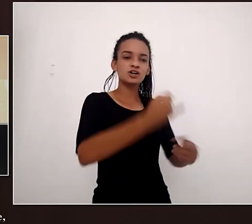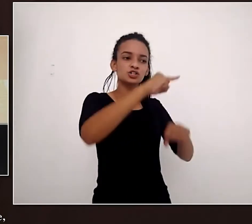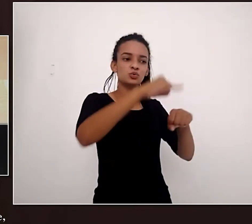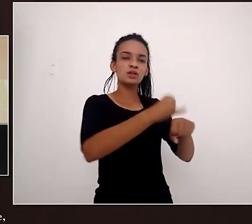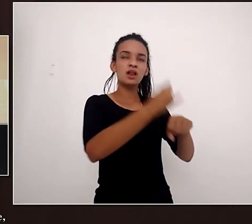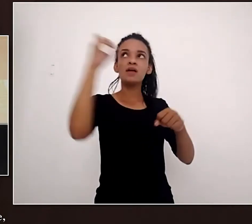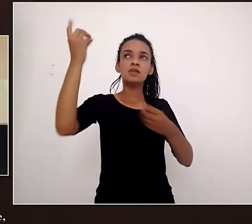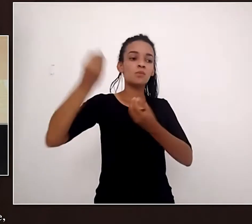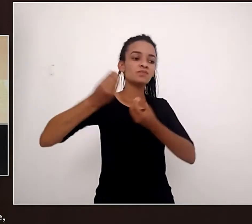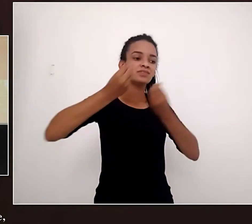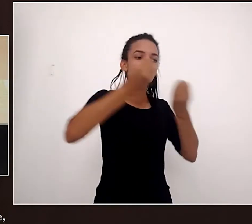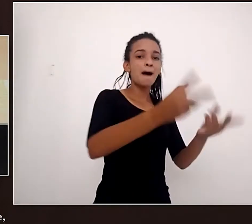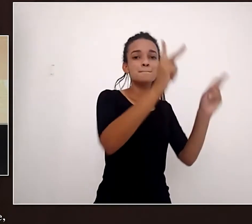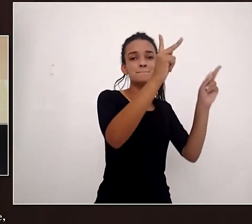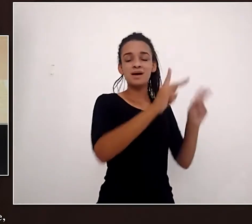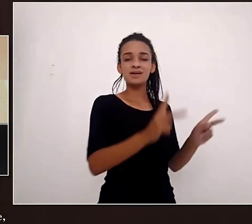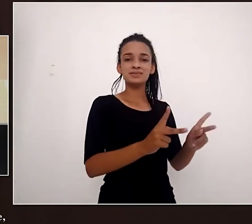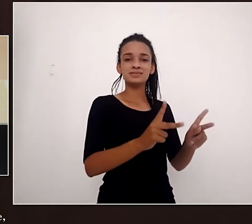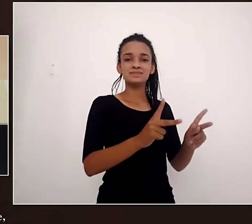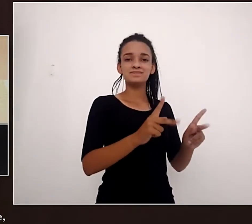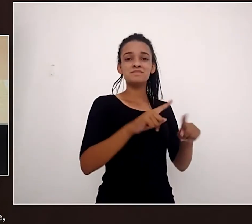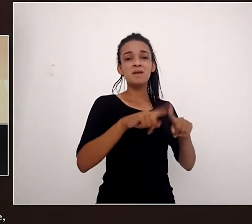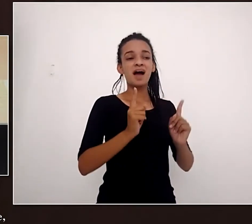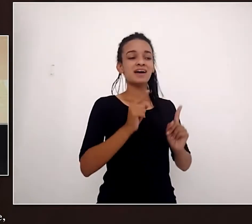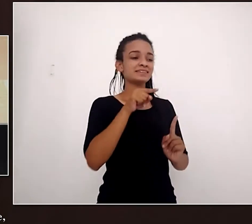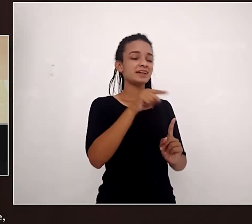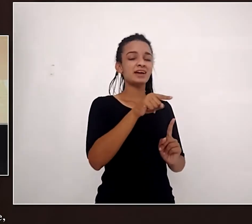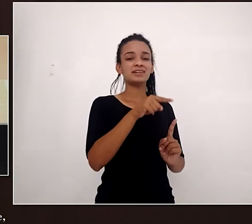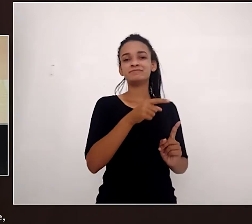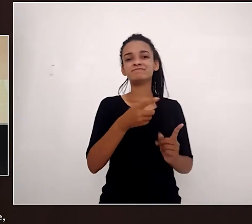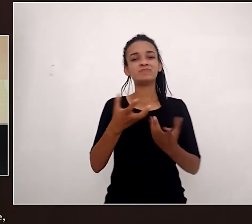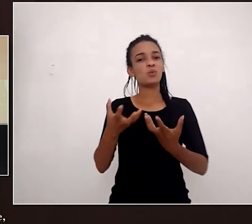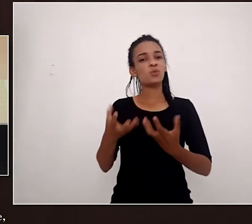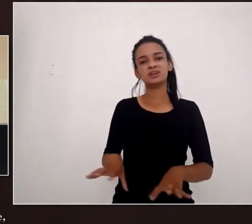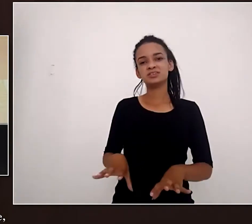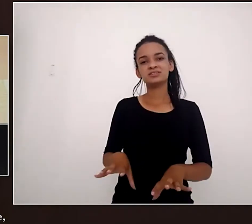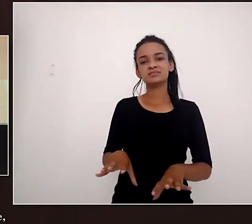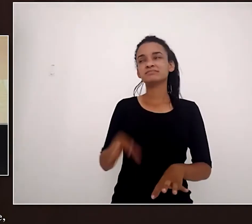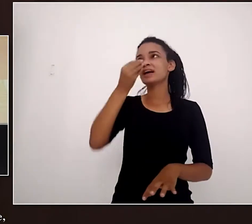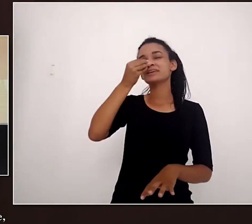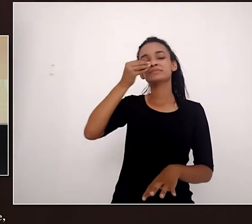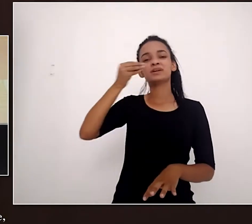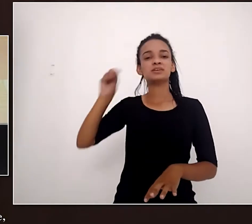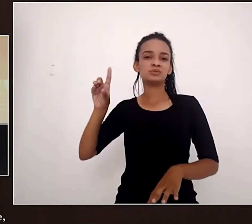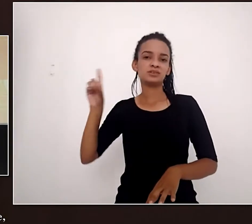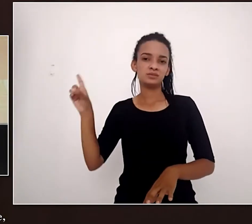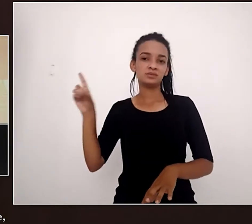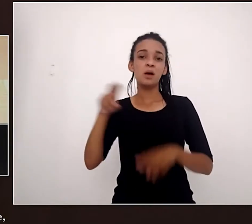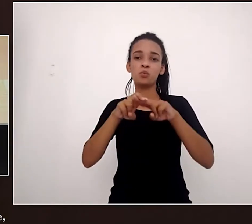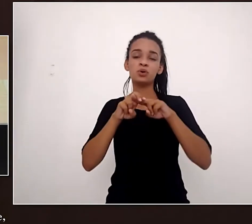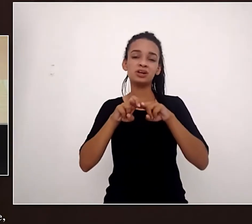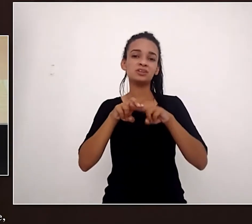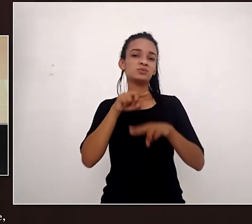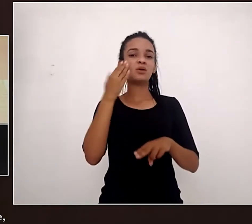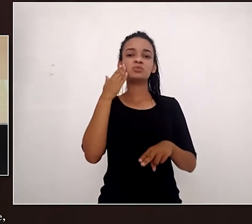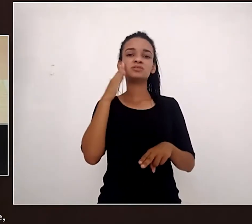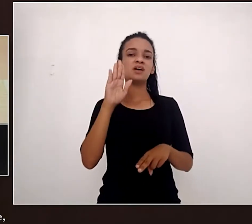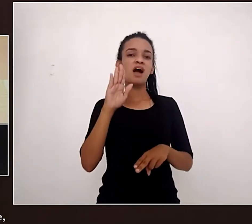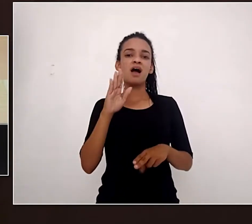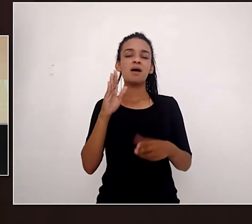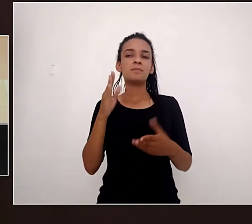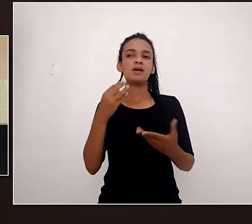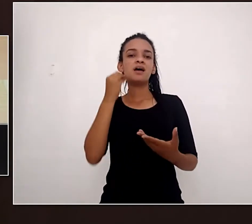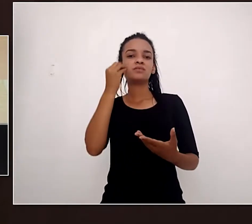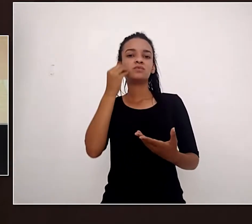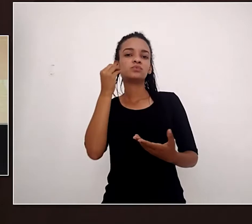Jerusalém, né, se desviou de Deus. Então eles não sabem o que é paz. Versículo 43,